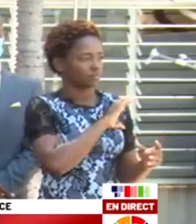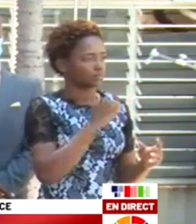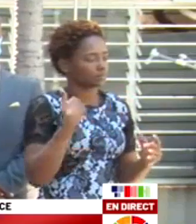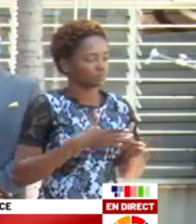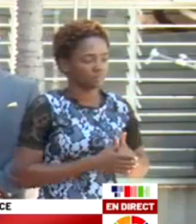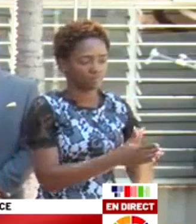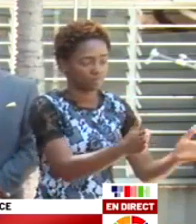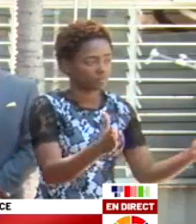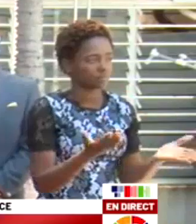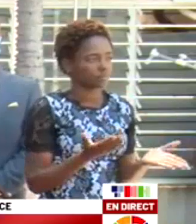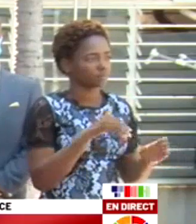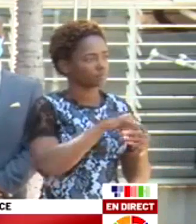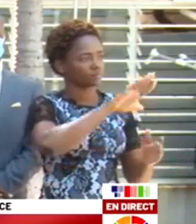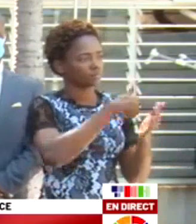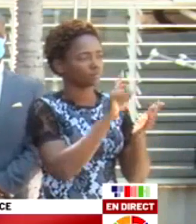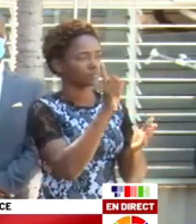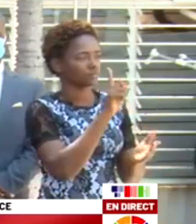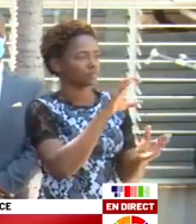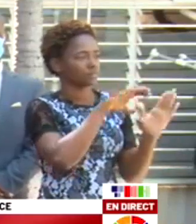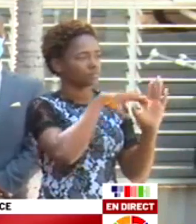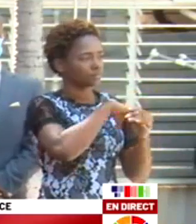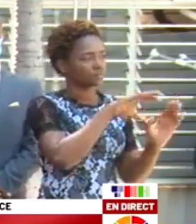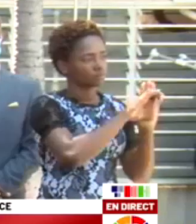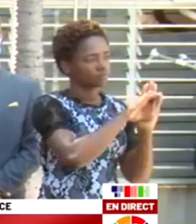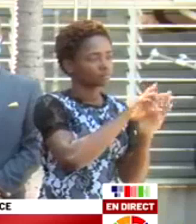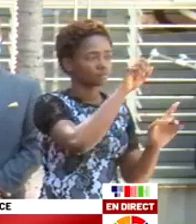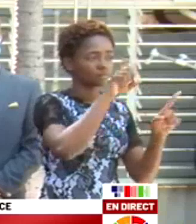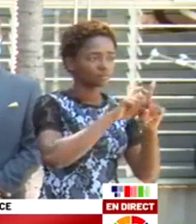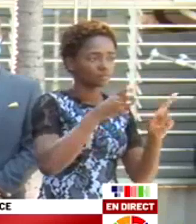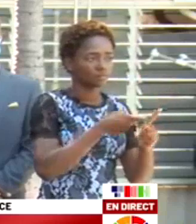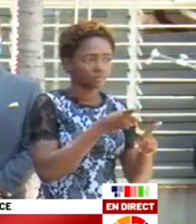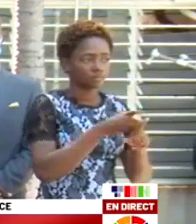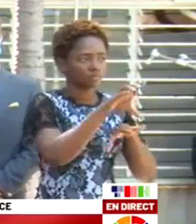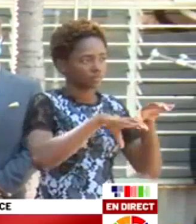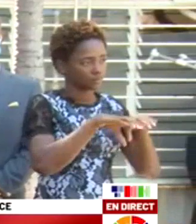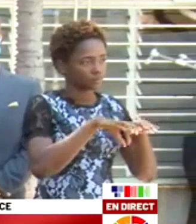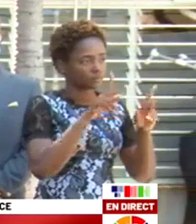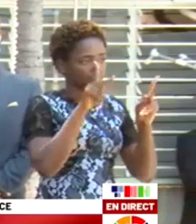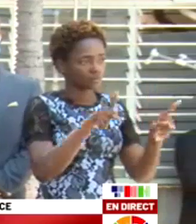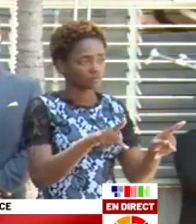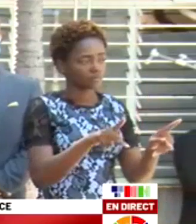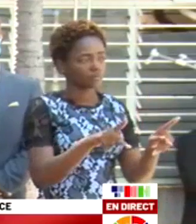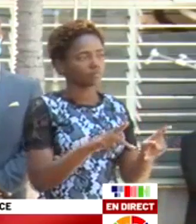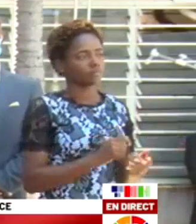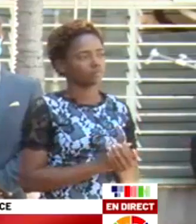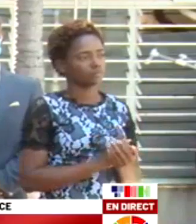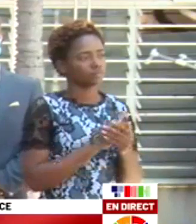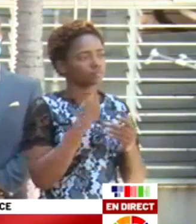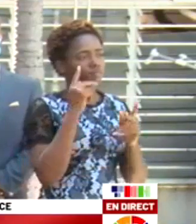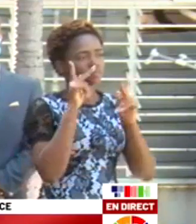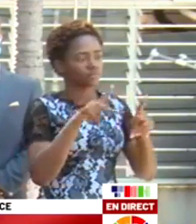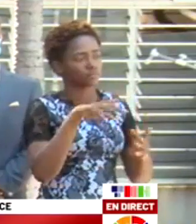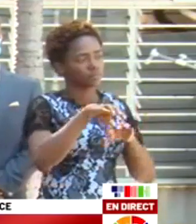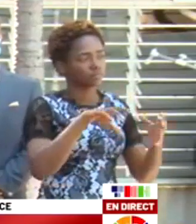Dans tout l'autre côté dans l'État, tout, là, il y a des ordres qui font, les gens qui font des ordres là,